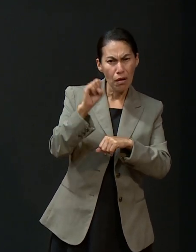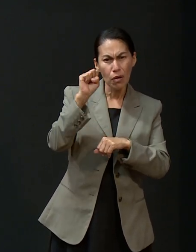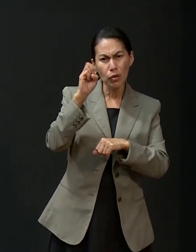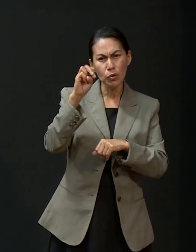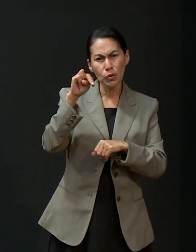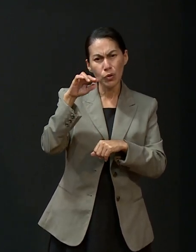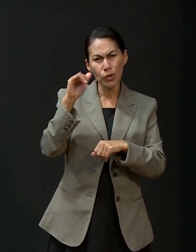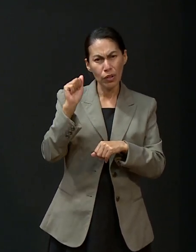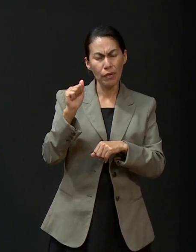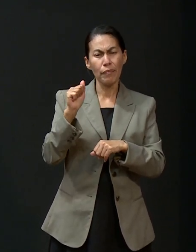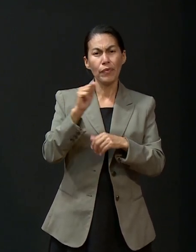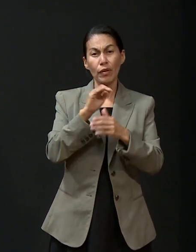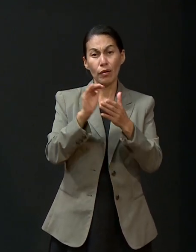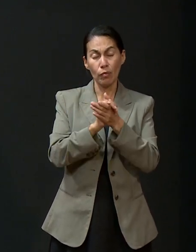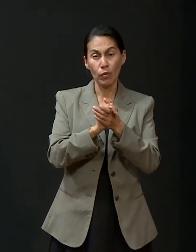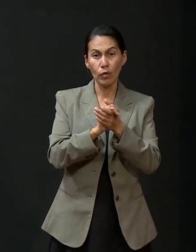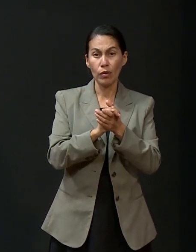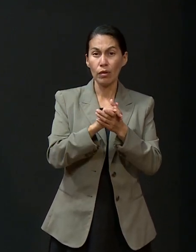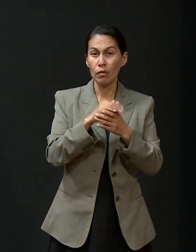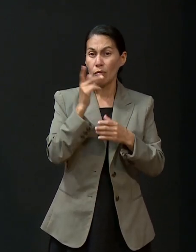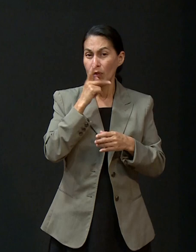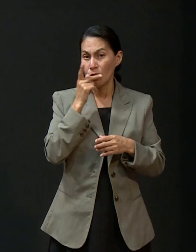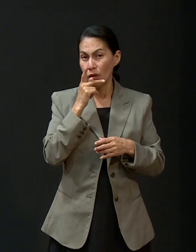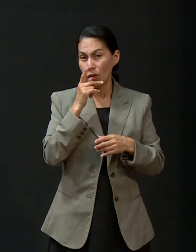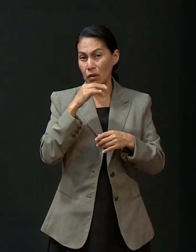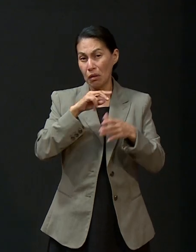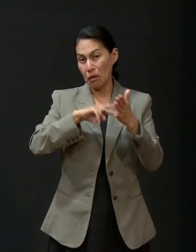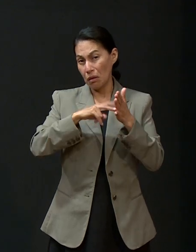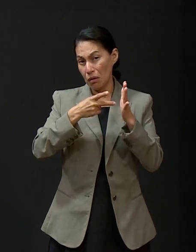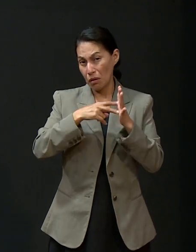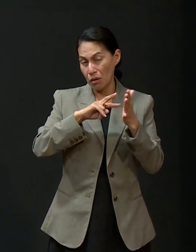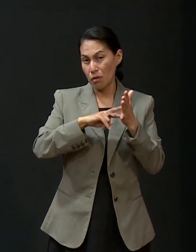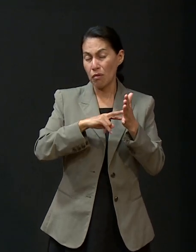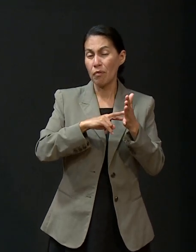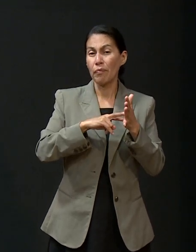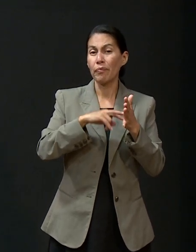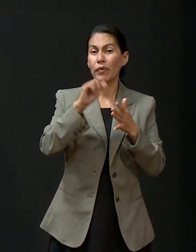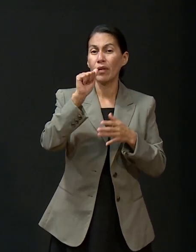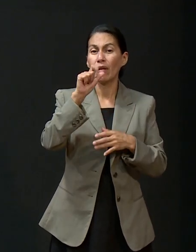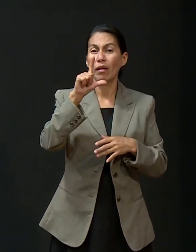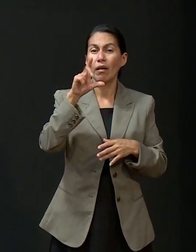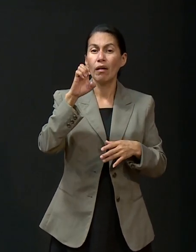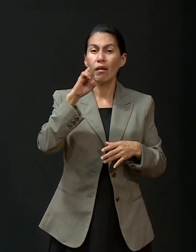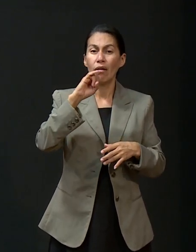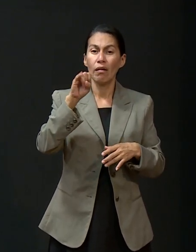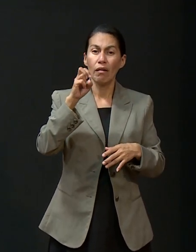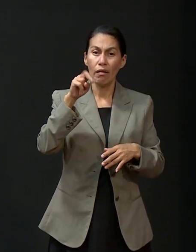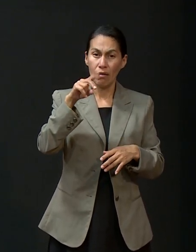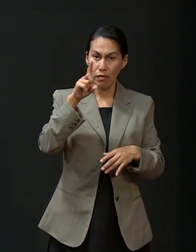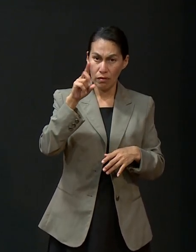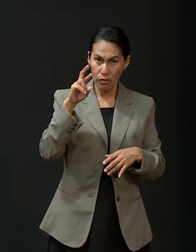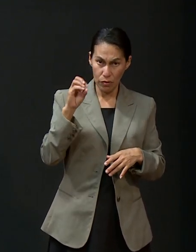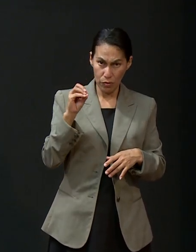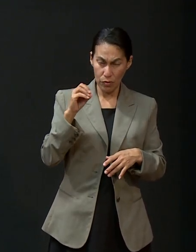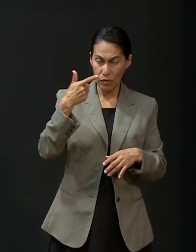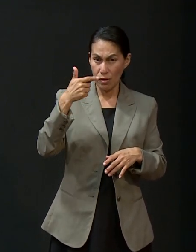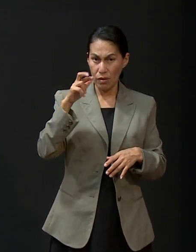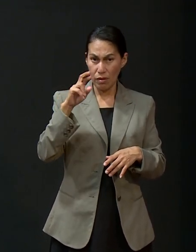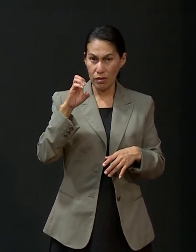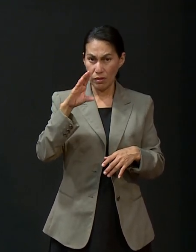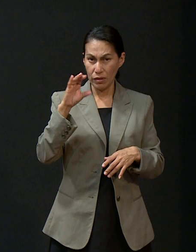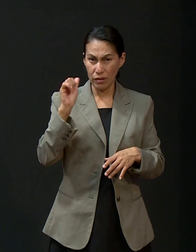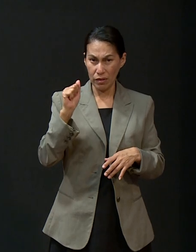ingeniero Alejandro García Perdió a su papito Perdió Después de una lucha de años contra la